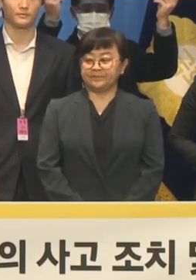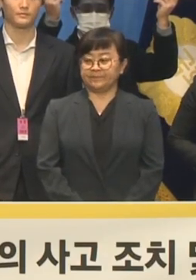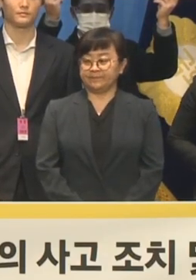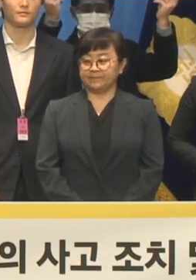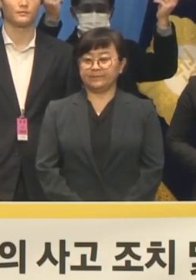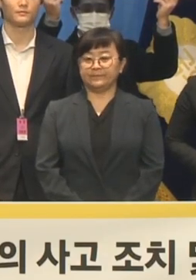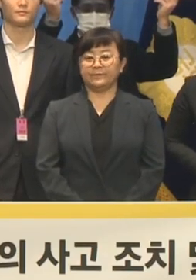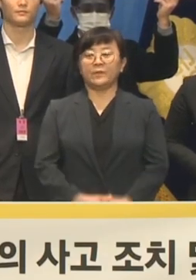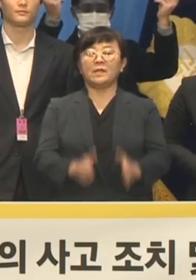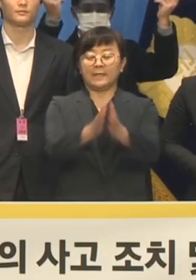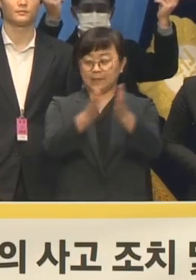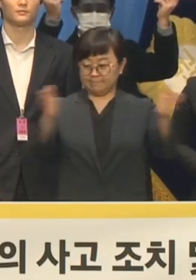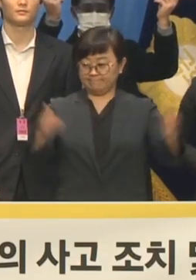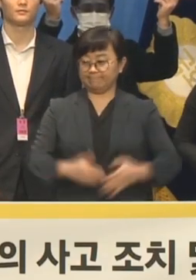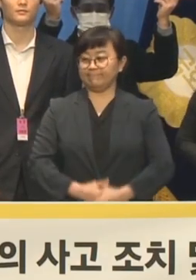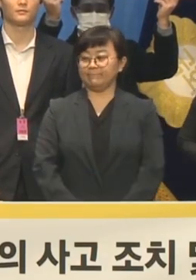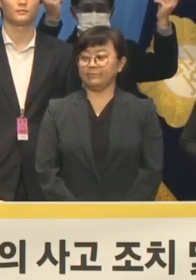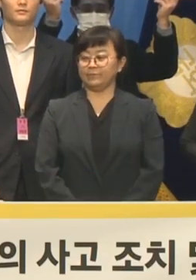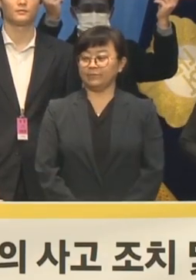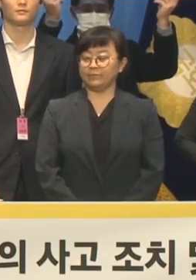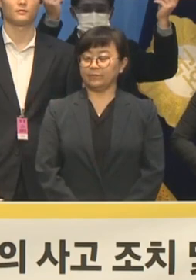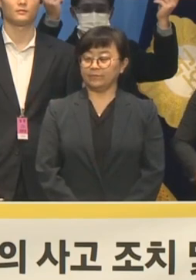네, 기자회견을 시작하겠습니다.